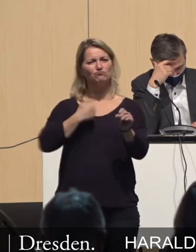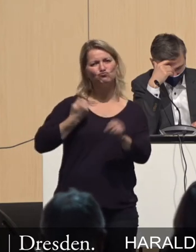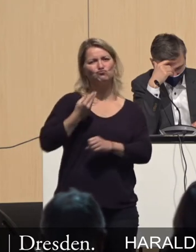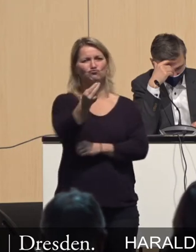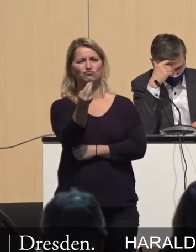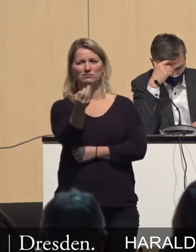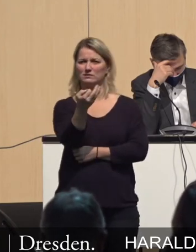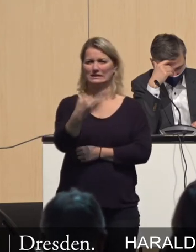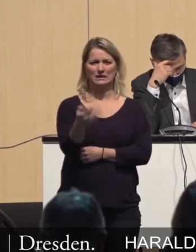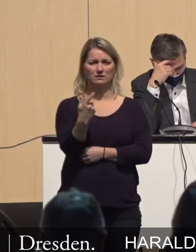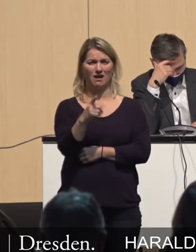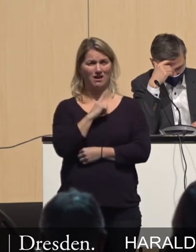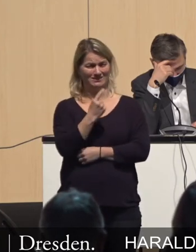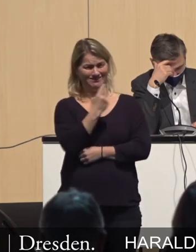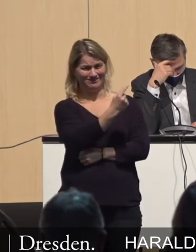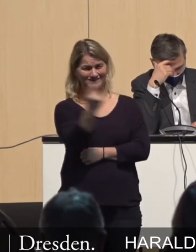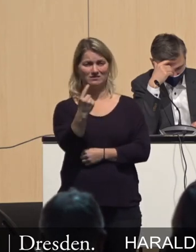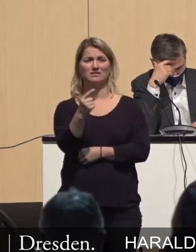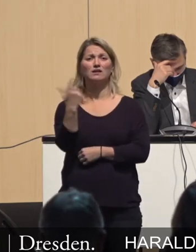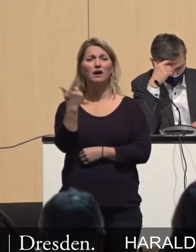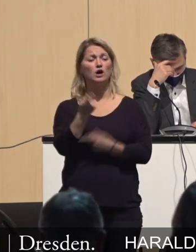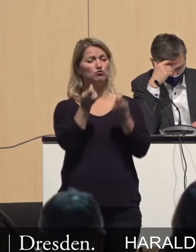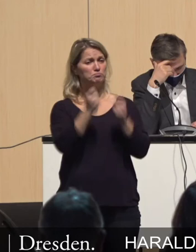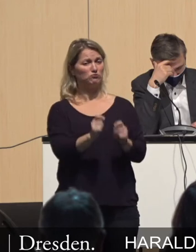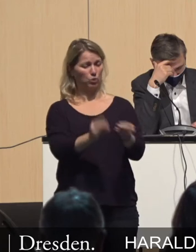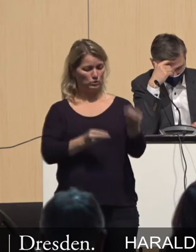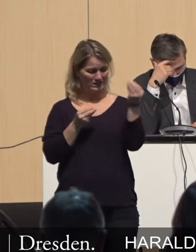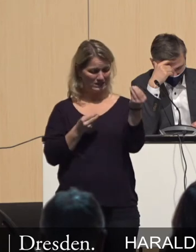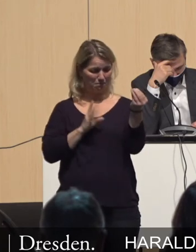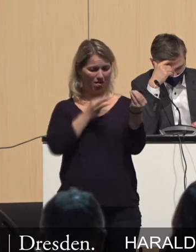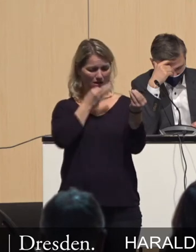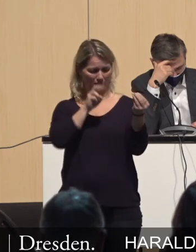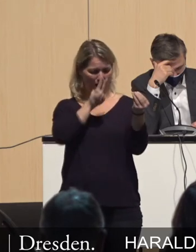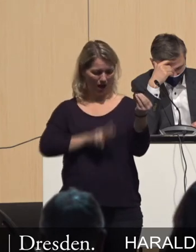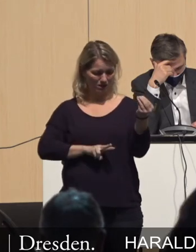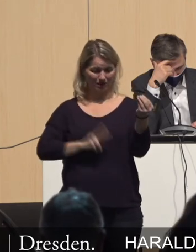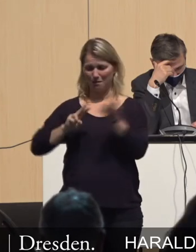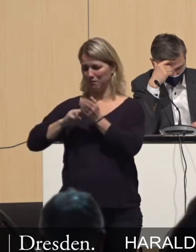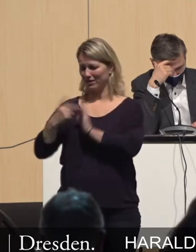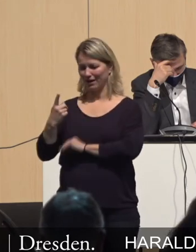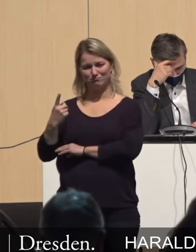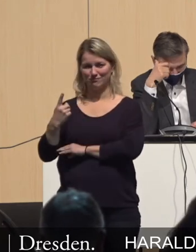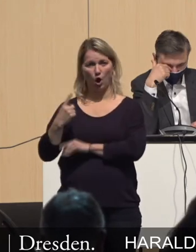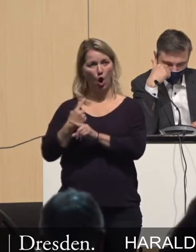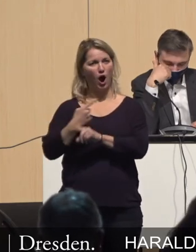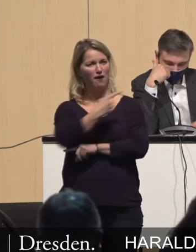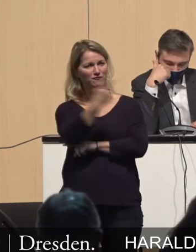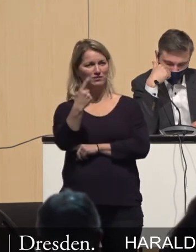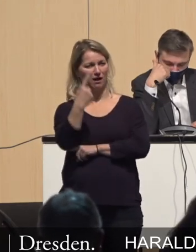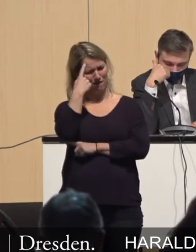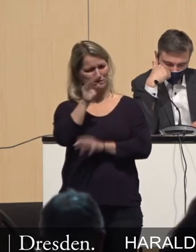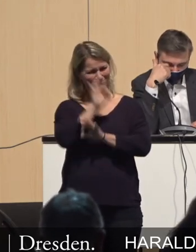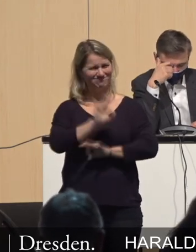Dabei sind Unternehmer diejenigen, die lesen Beschlüsse viel intensiver als manch ein Politiker. Die wissen oft viel besser Bescheid als die Politiker